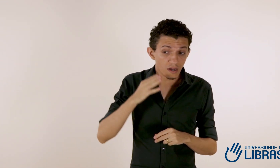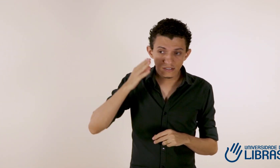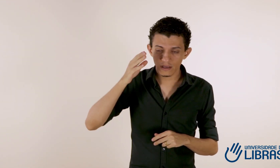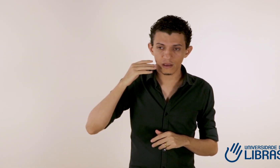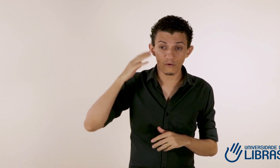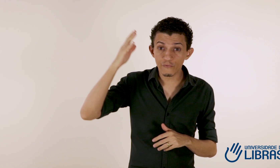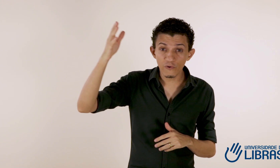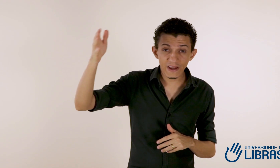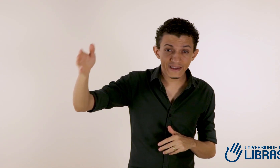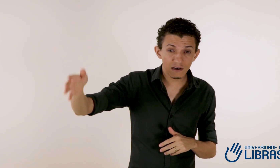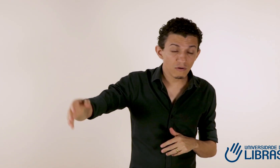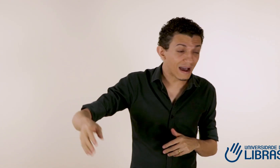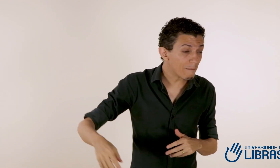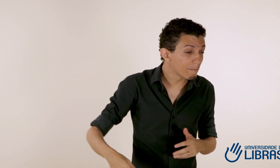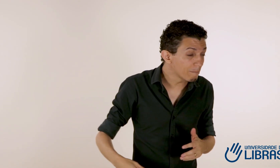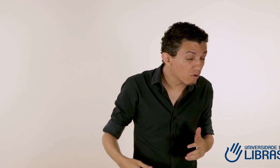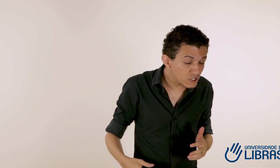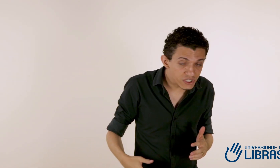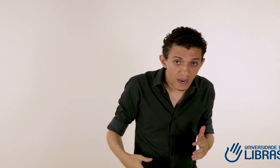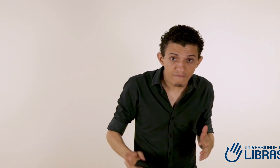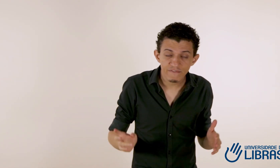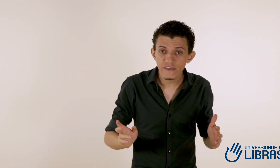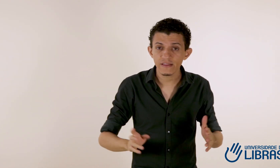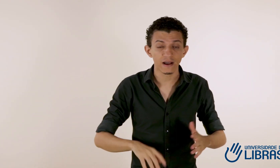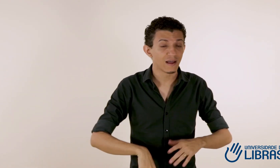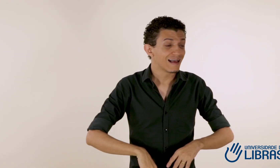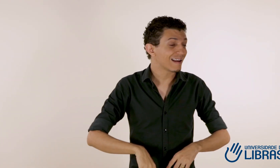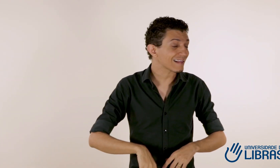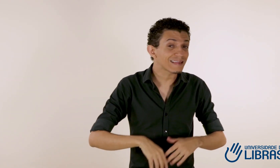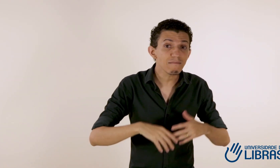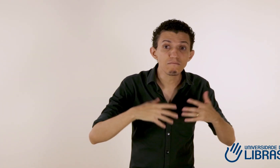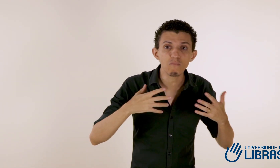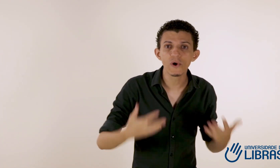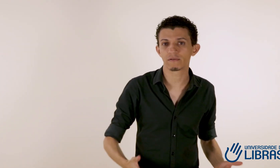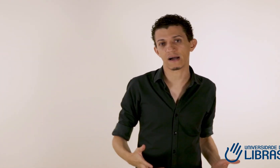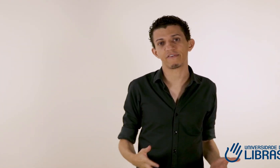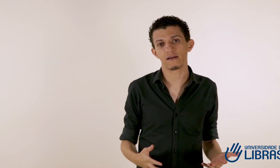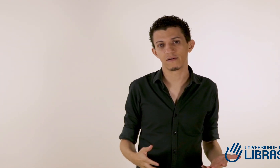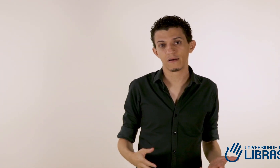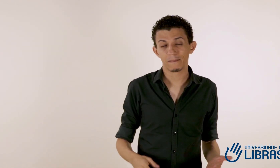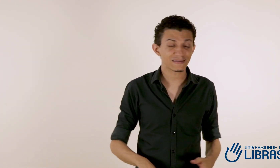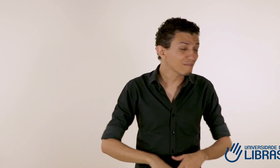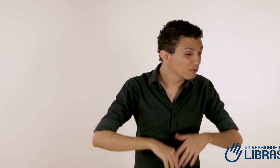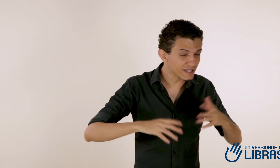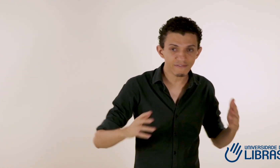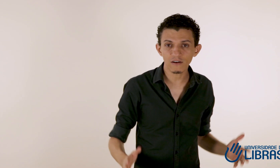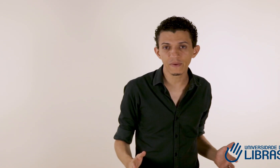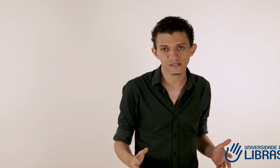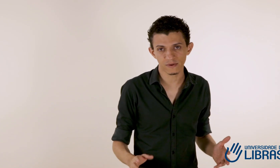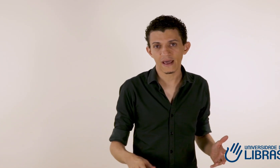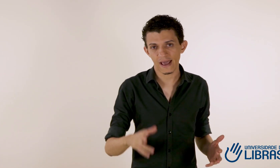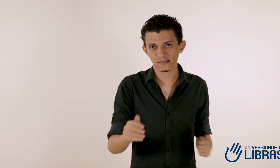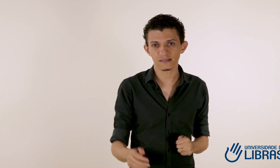nossa, eu fui naquele lugar, puxa vida, lá tem muito cavalo. Mas tem muito cavalo mesmo. É essa a